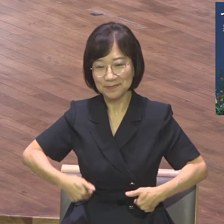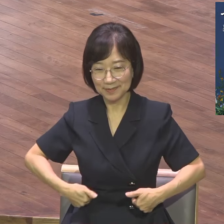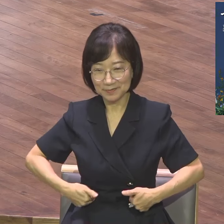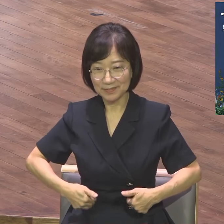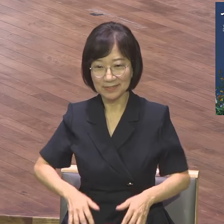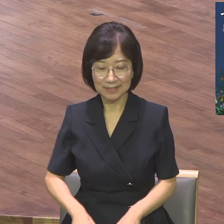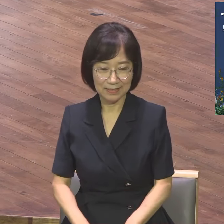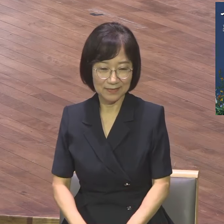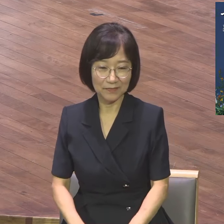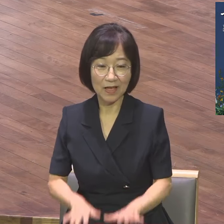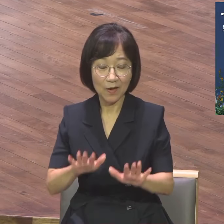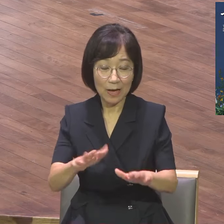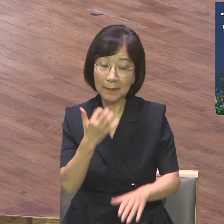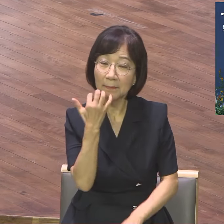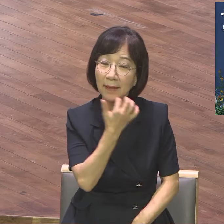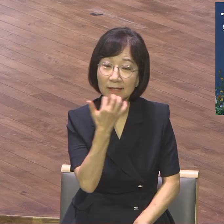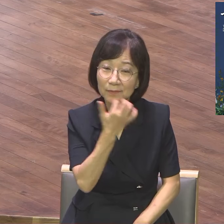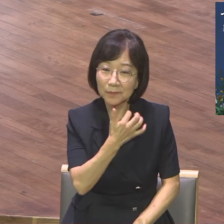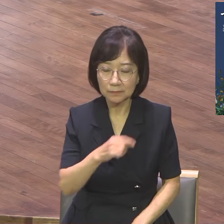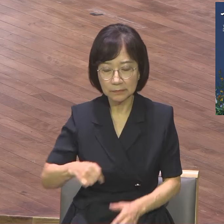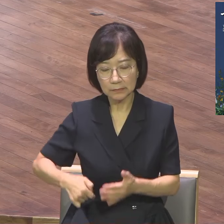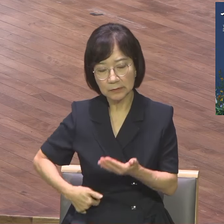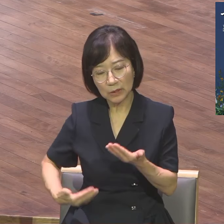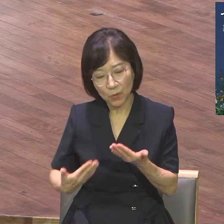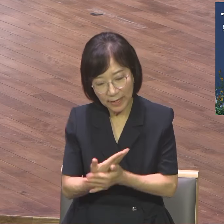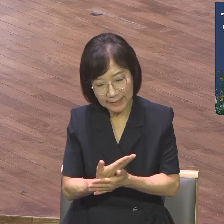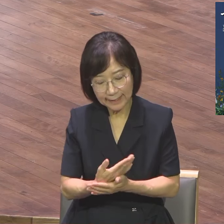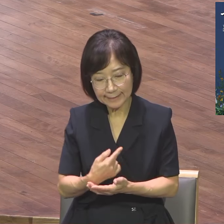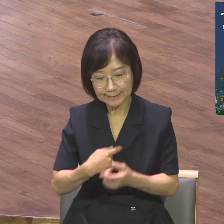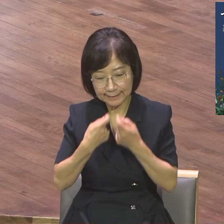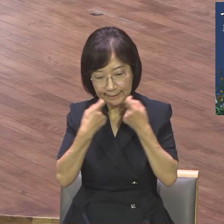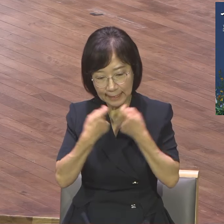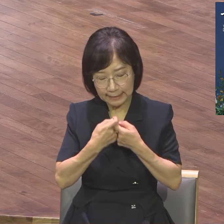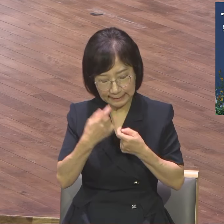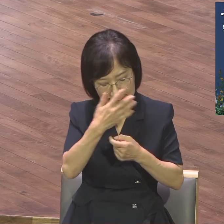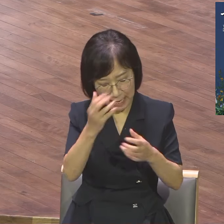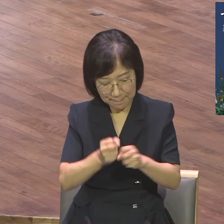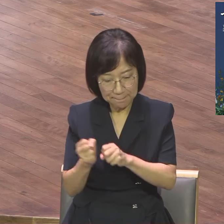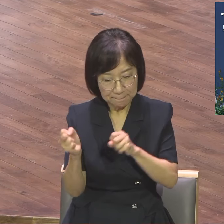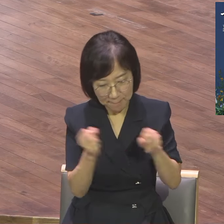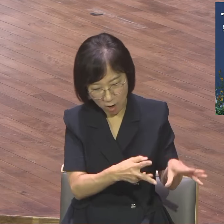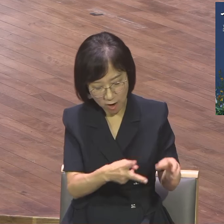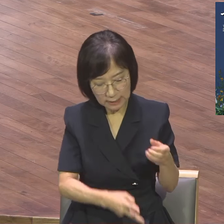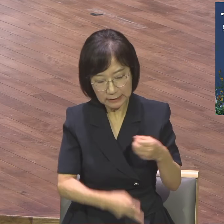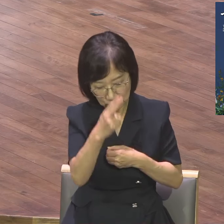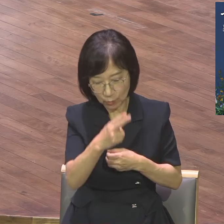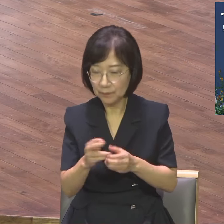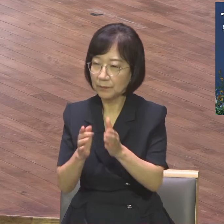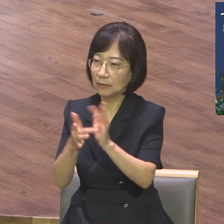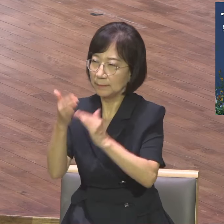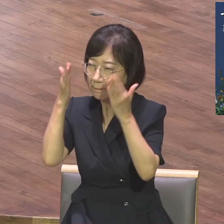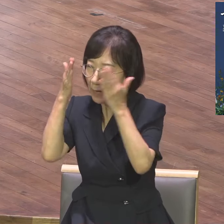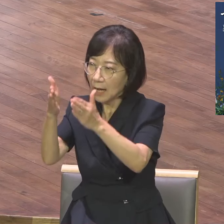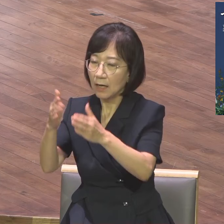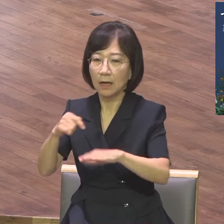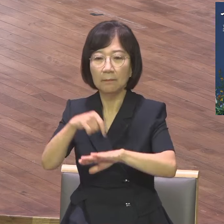회개를 통해서 자아가 깨진 베드로는 이후 부활하신 예수님을 통해서 그 마음의 치유를 받았어.